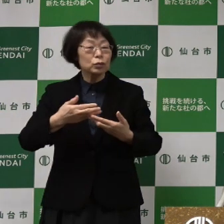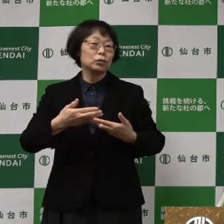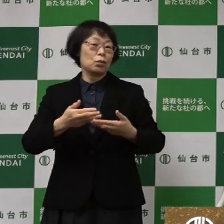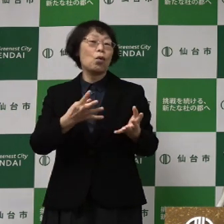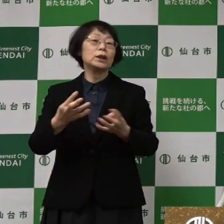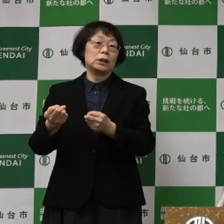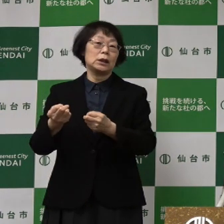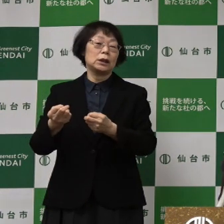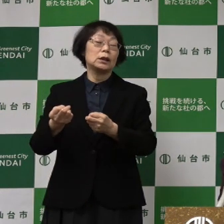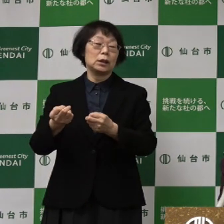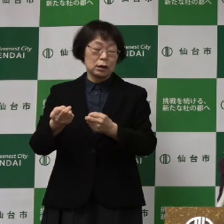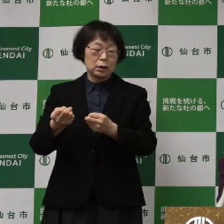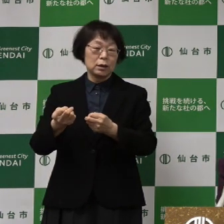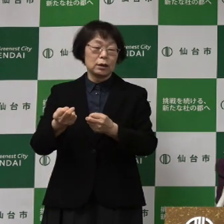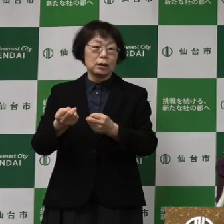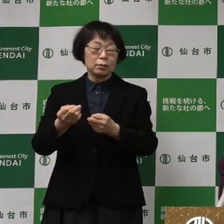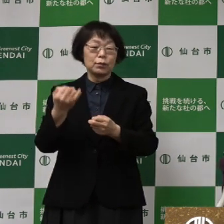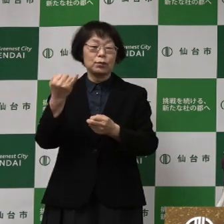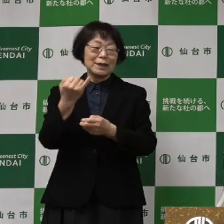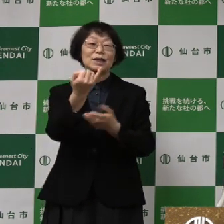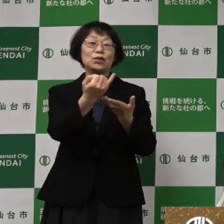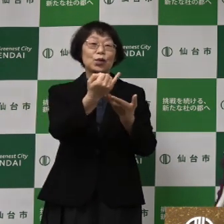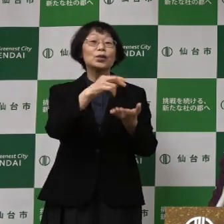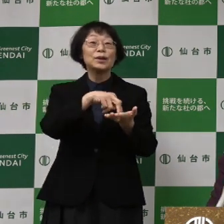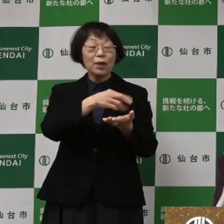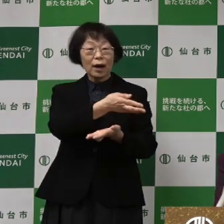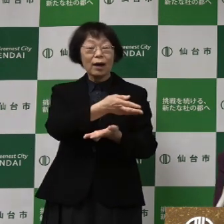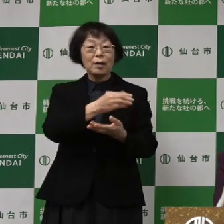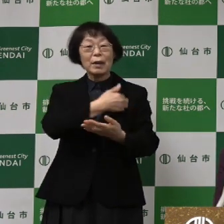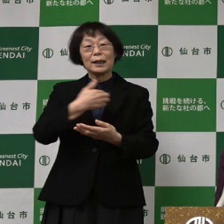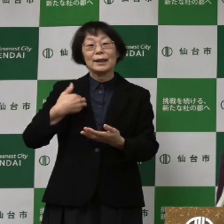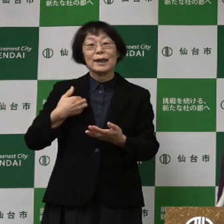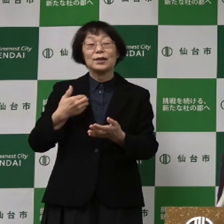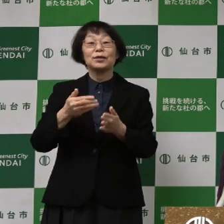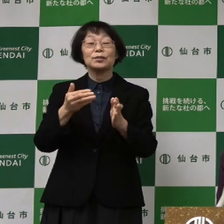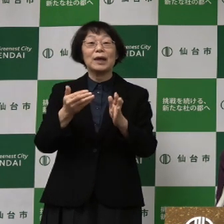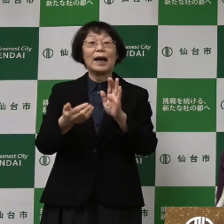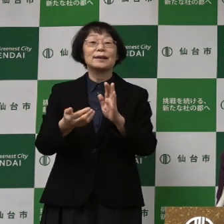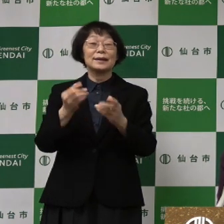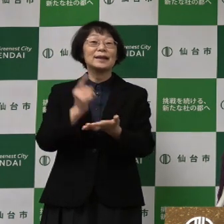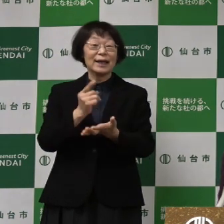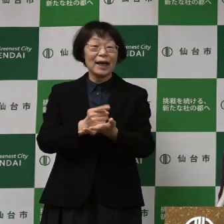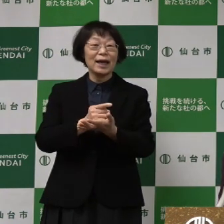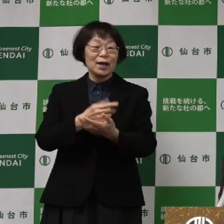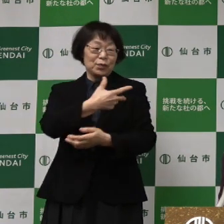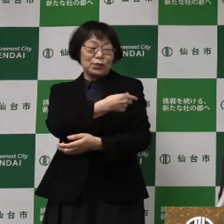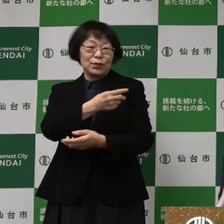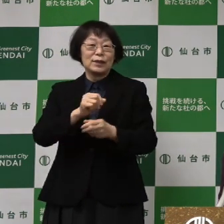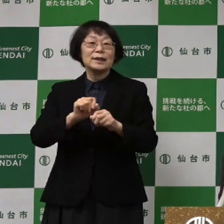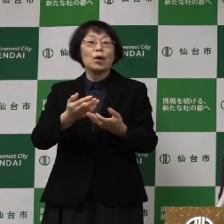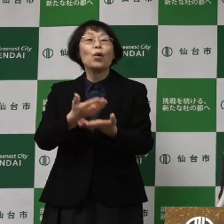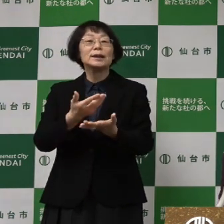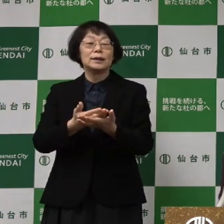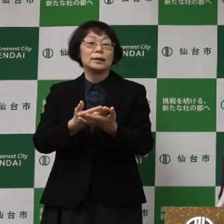ど、思想としてはできる限り治すように心がけてほしいのか、まあ、特に基礎疾患に